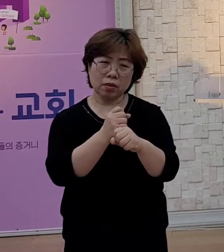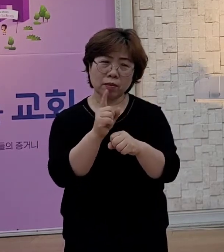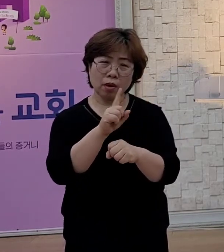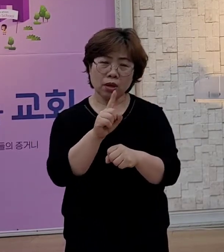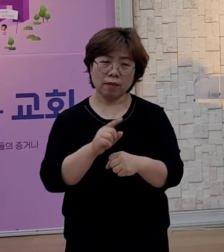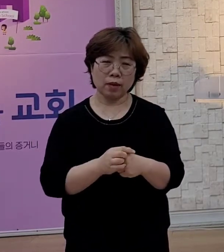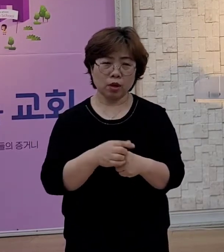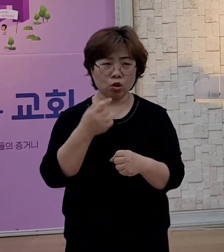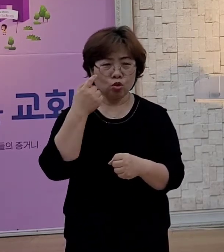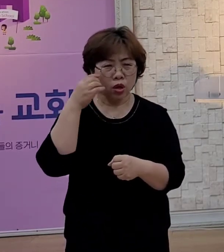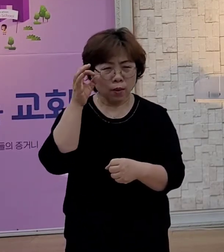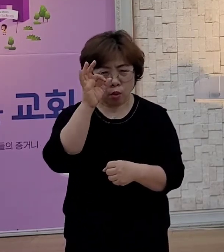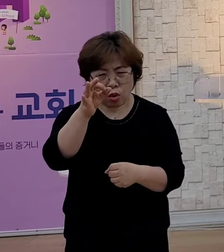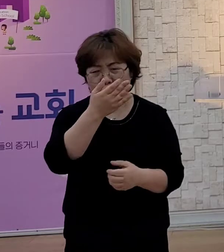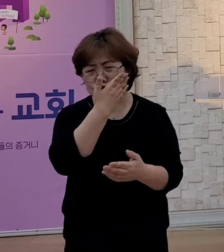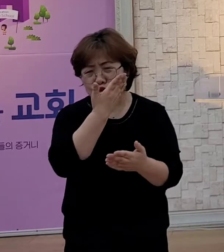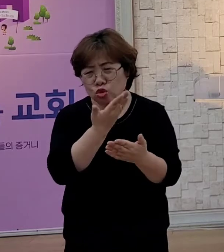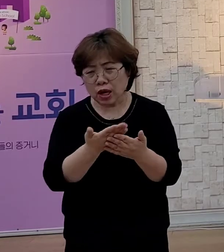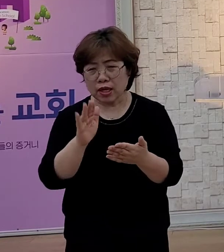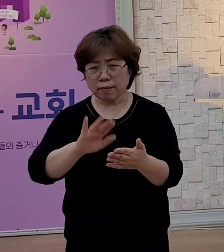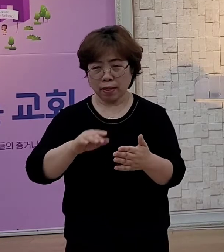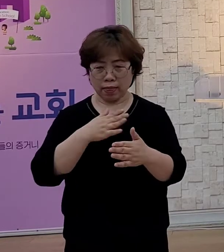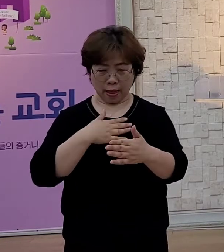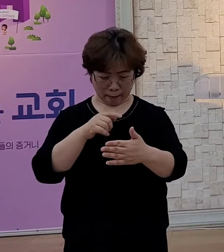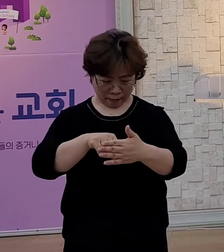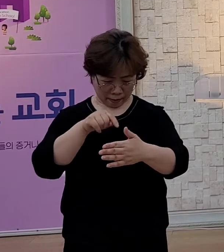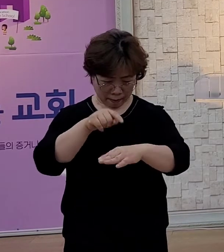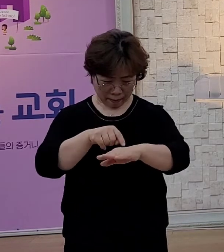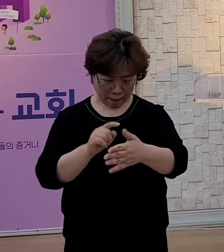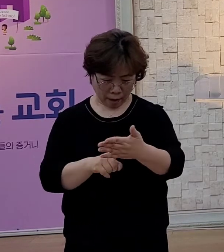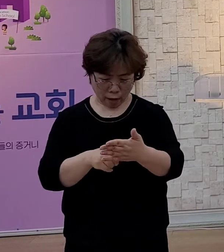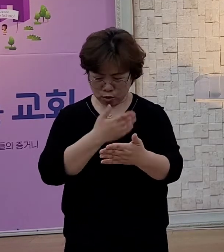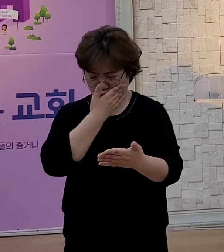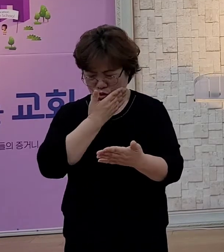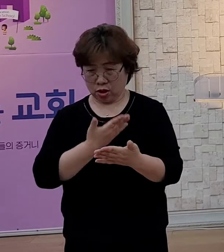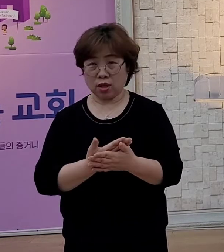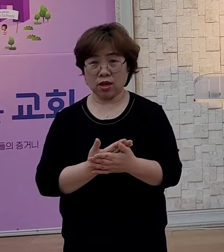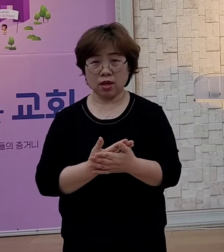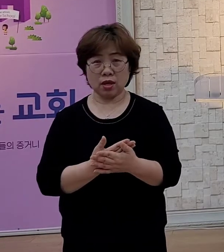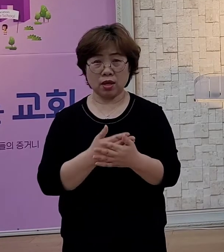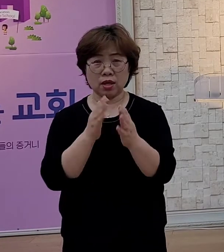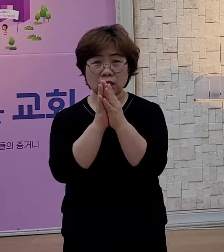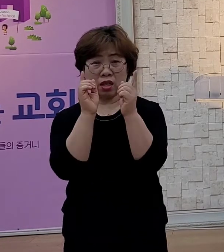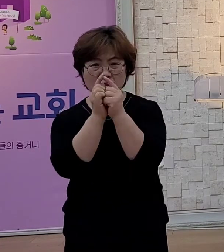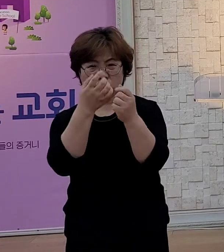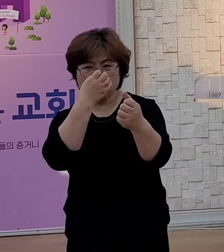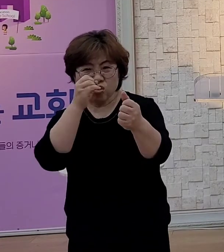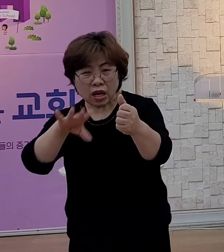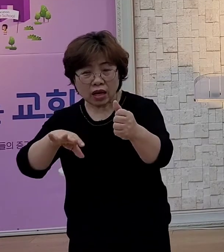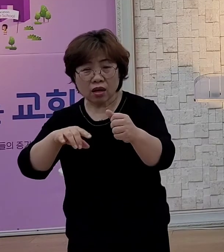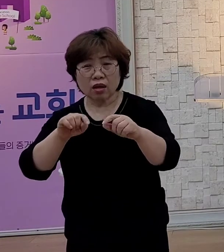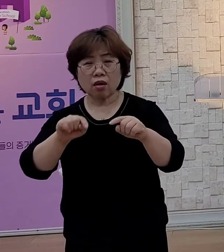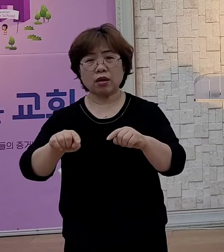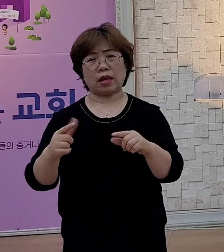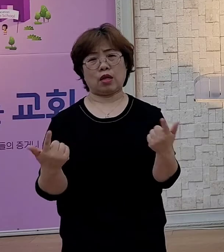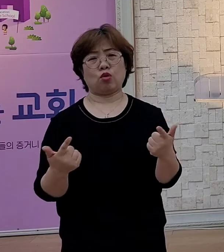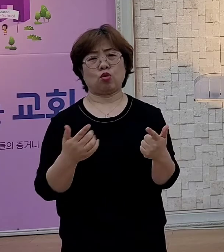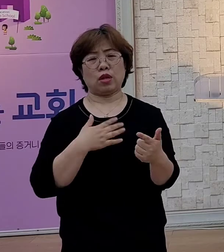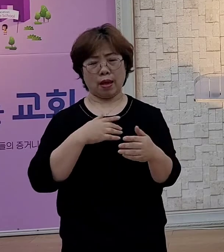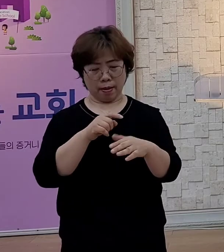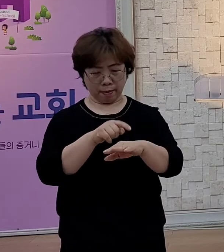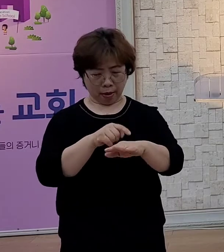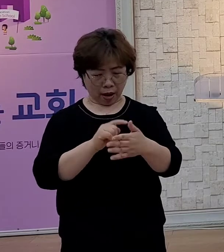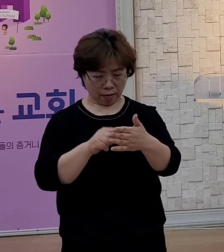거예요. 우리 마음이. 대놓고 무시하는 그게 아니라 우리 마음이 있다라는 것을